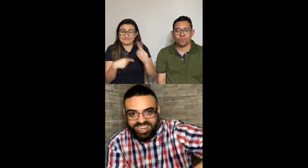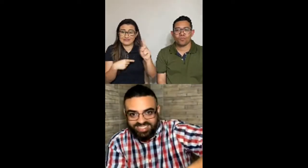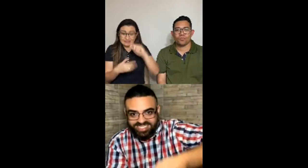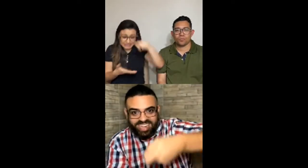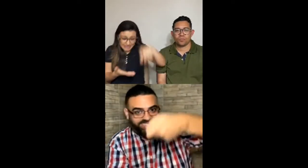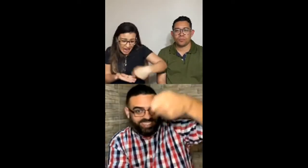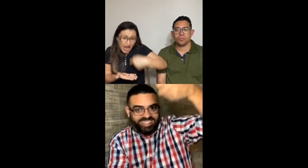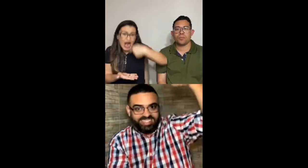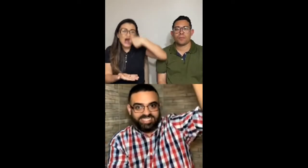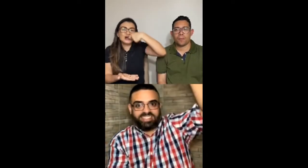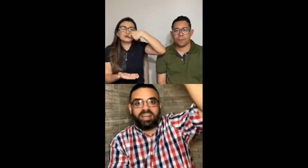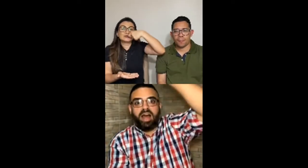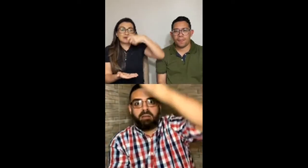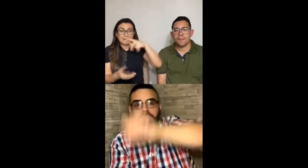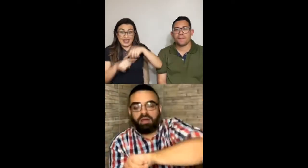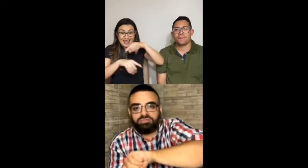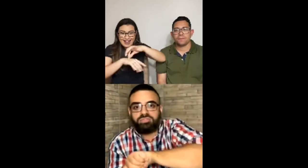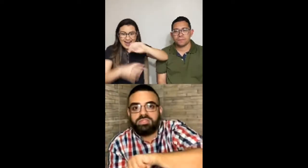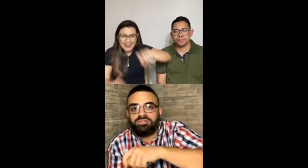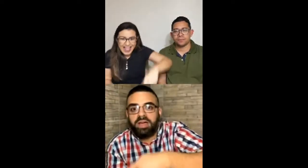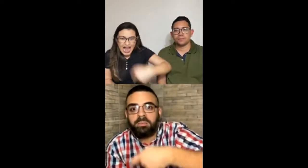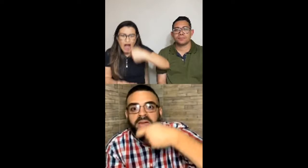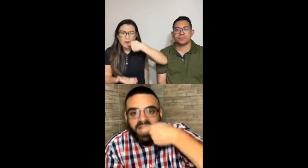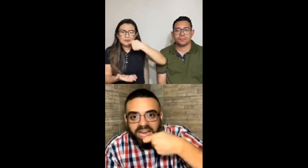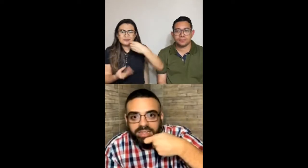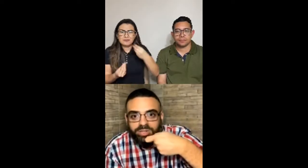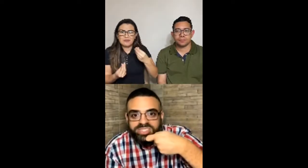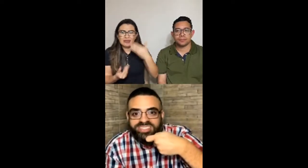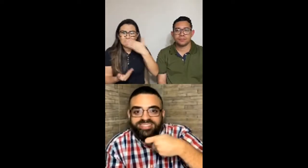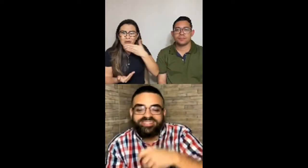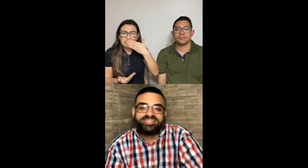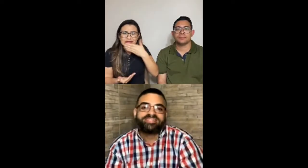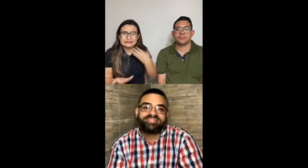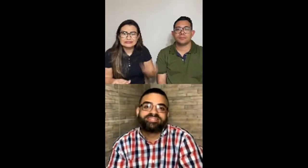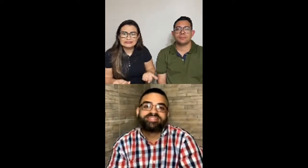Em casa, né? Então é isso. Você puxa lá aquela